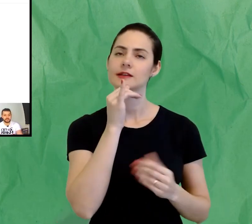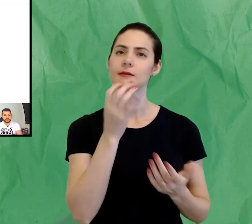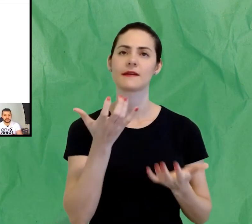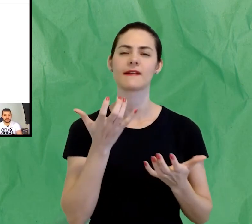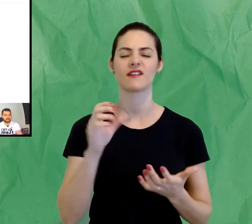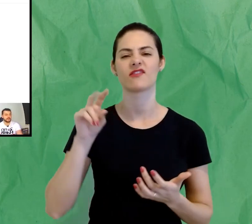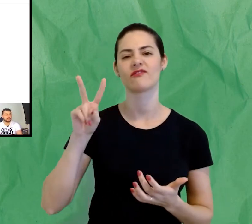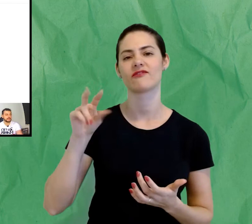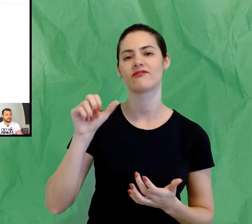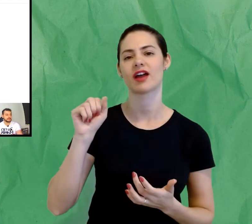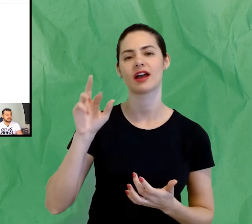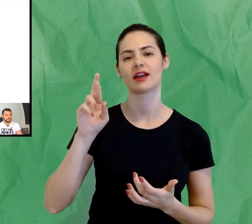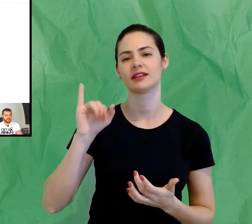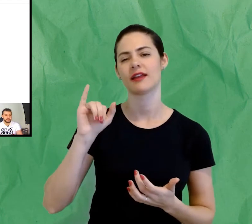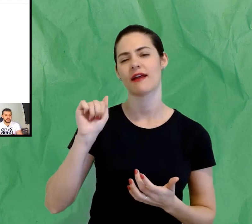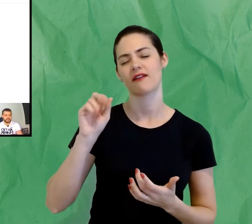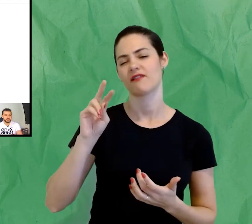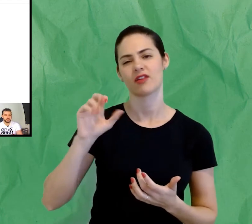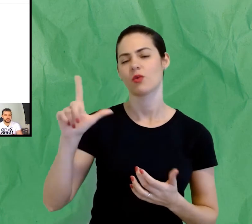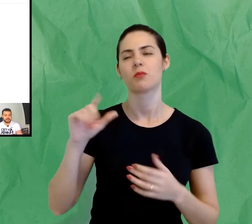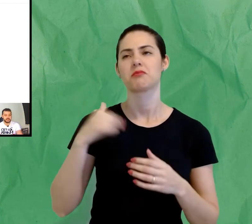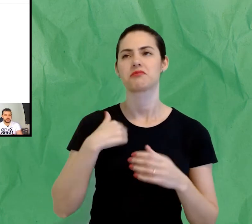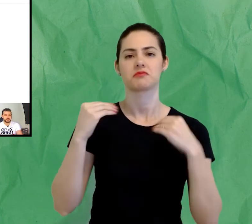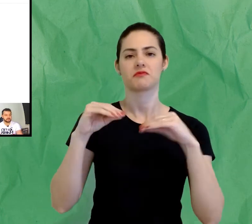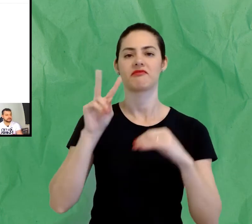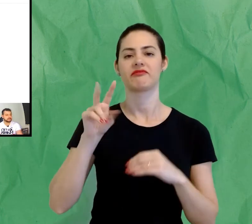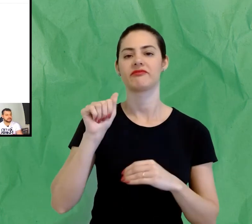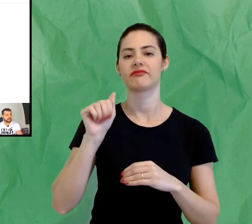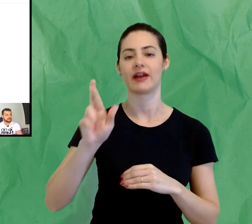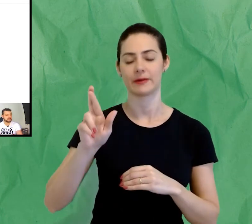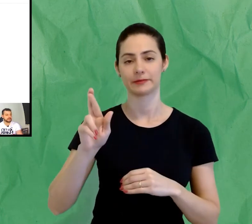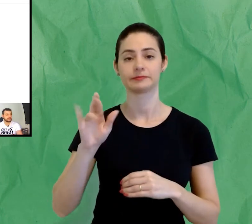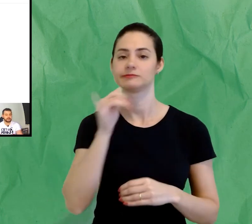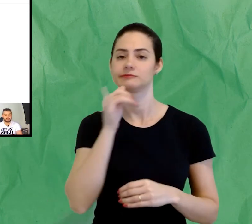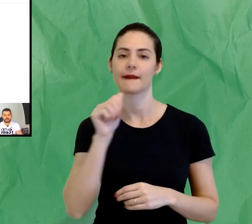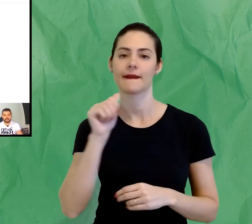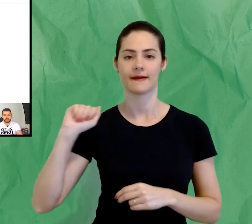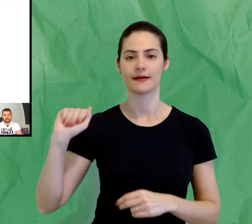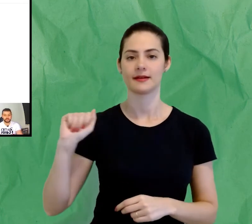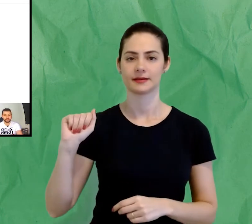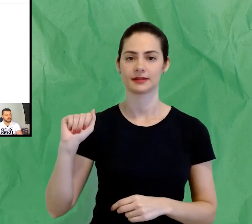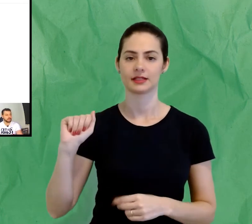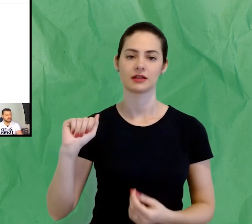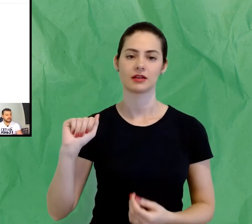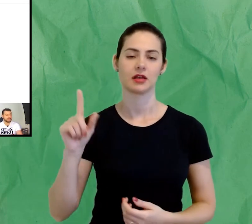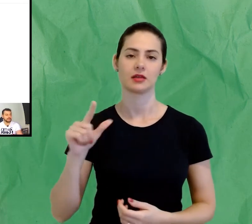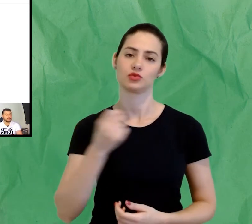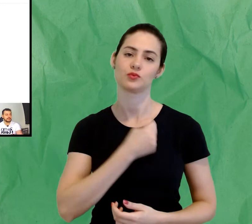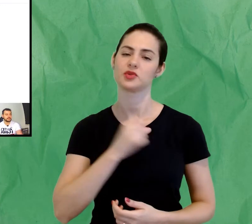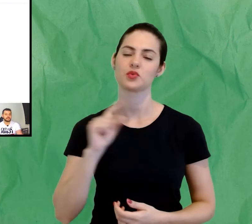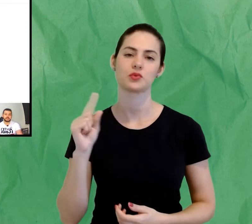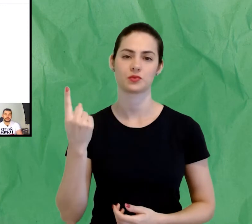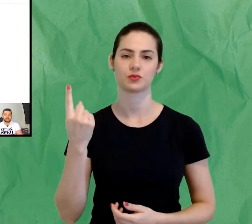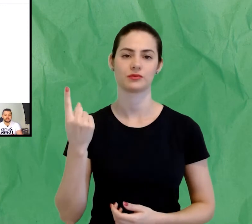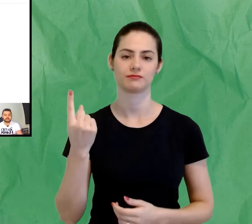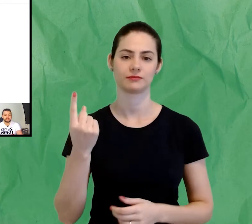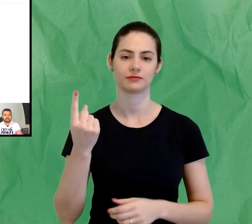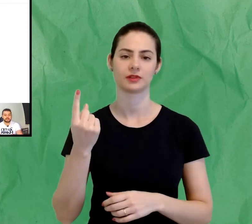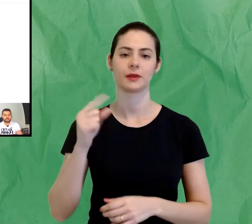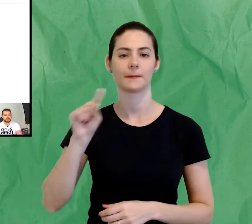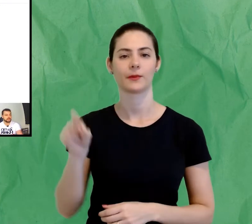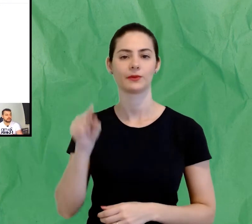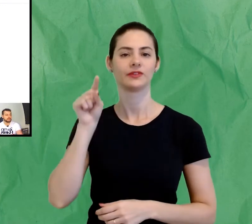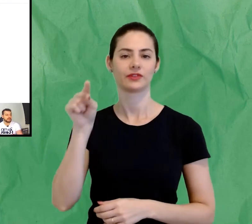de var, e eu vou chamar de a, e vou dar um valor para ela de 1, né? E vou apertar um ponto e